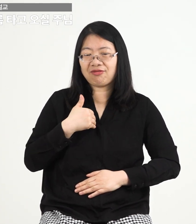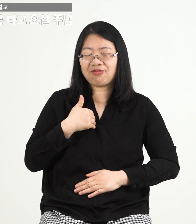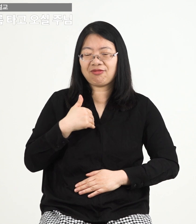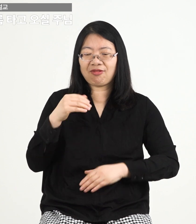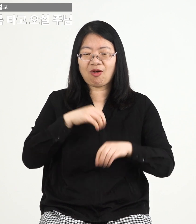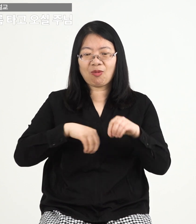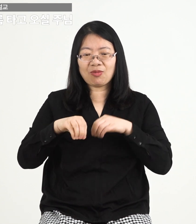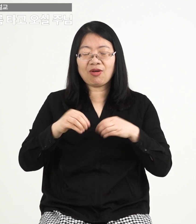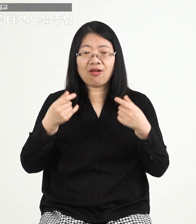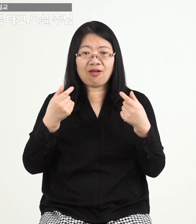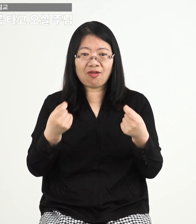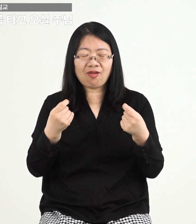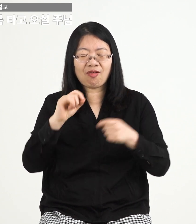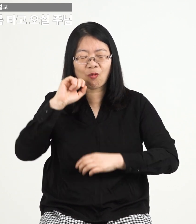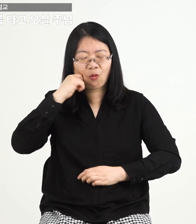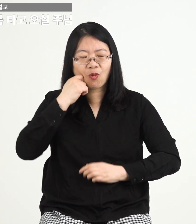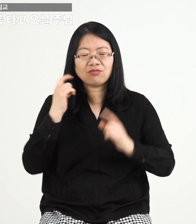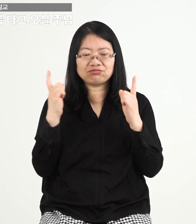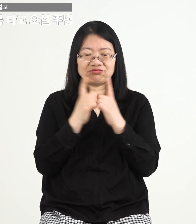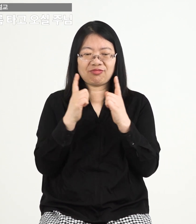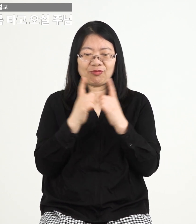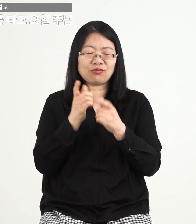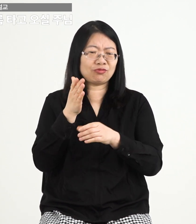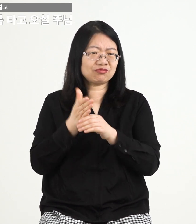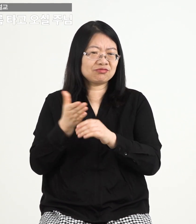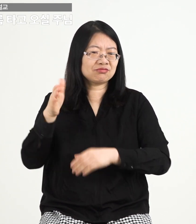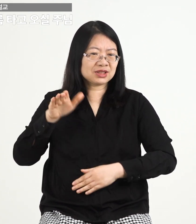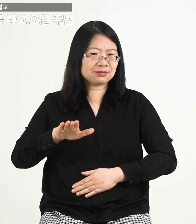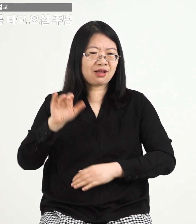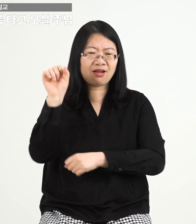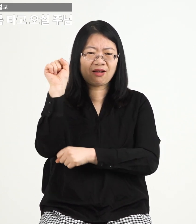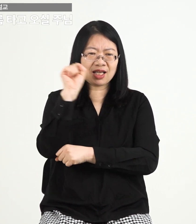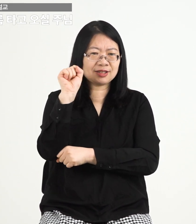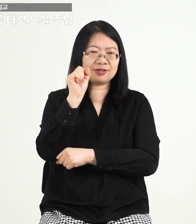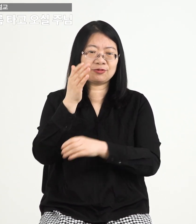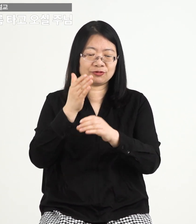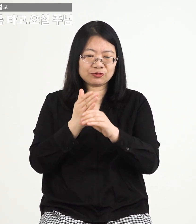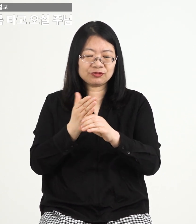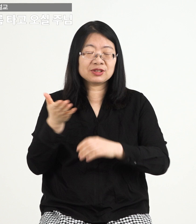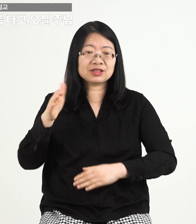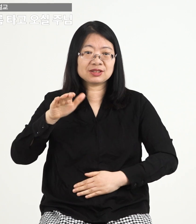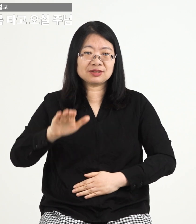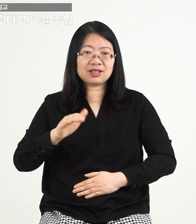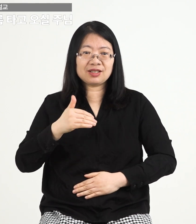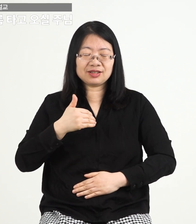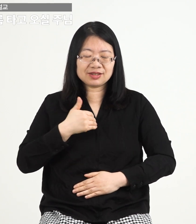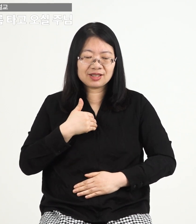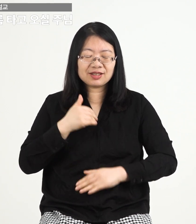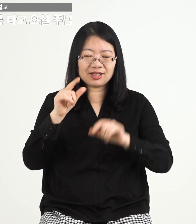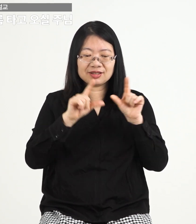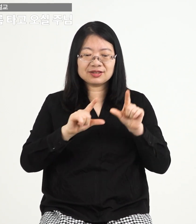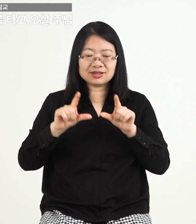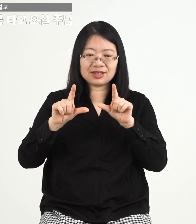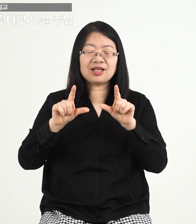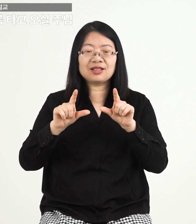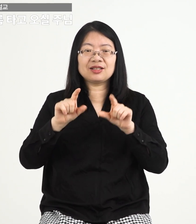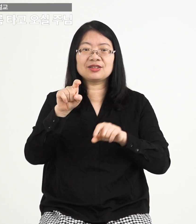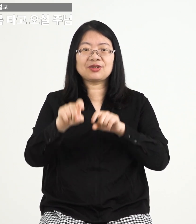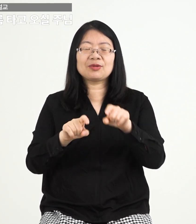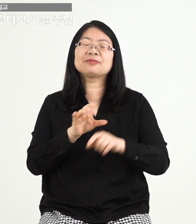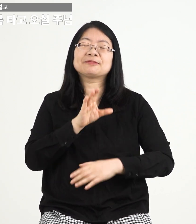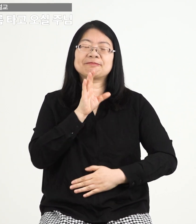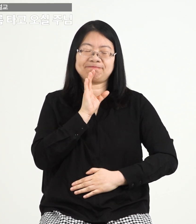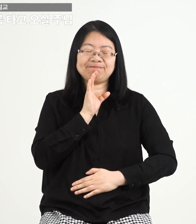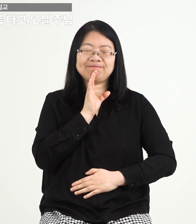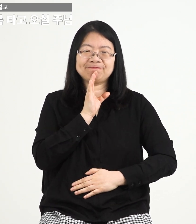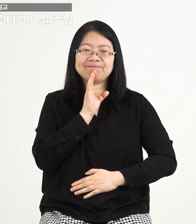비록 이런 어려움 속에 있지만, 흔들리는 가운데 있지만 내가 사는 걸음이 틀리지